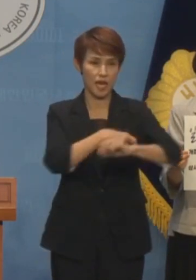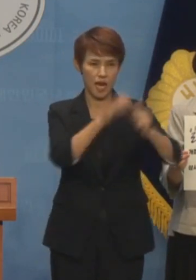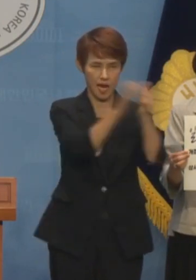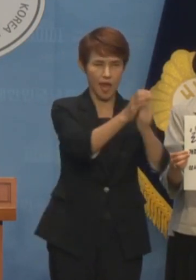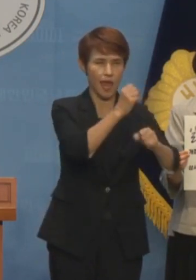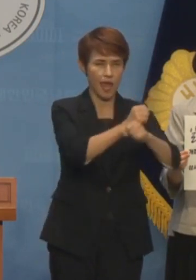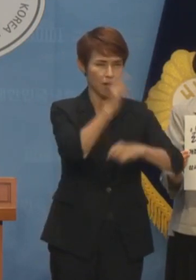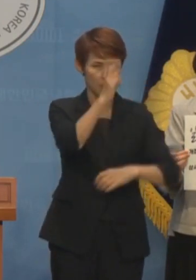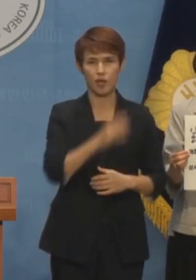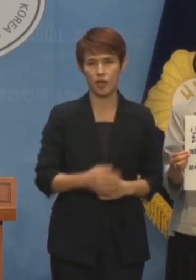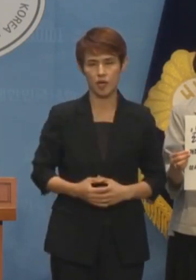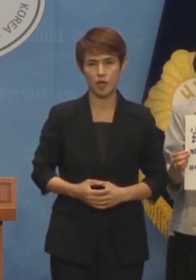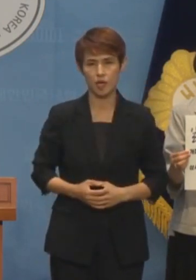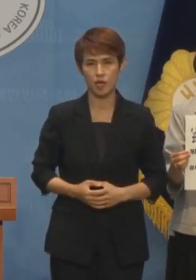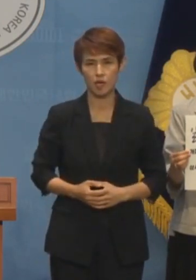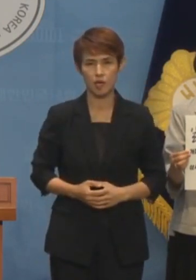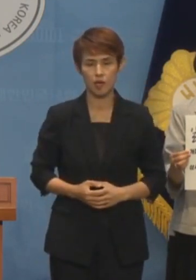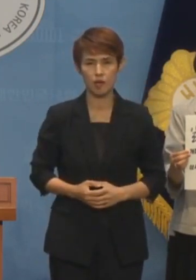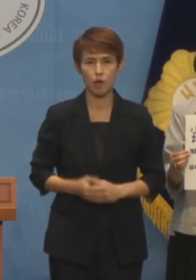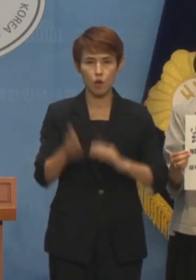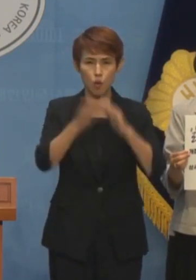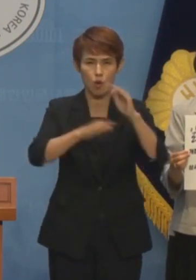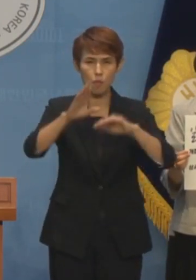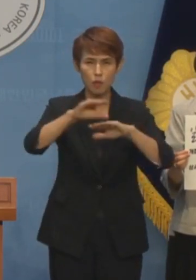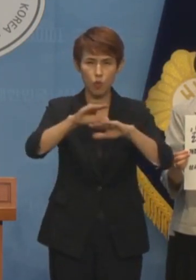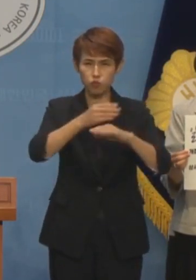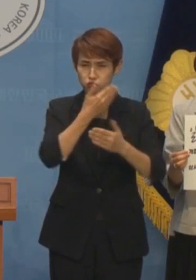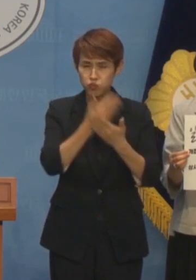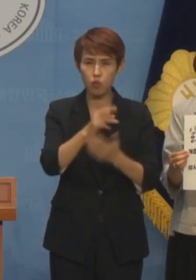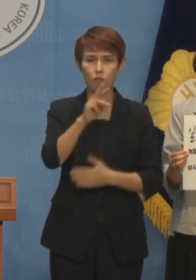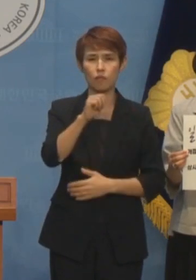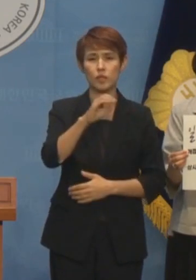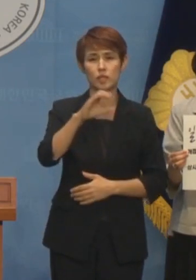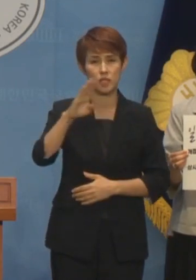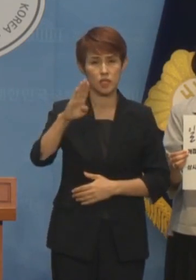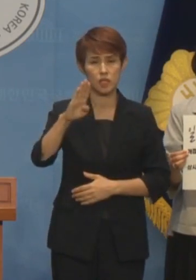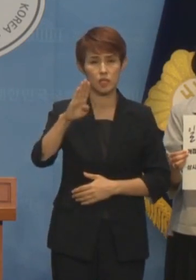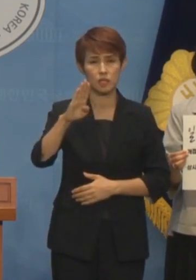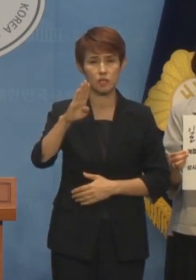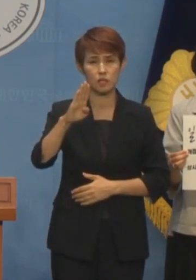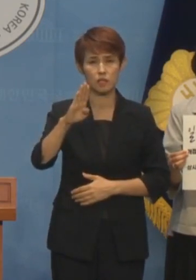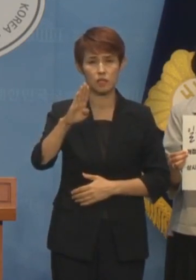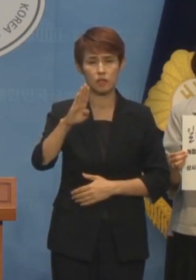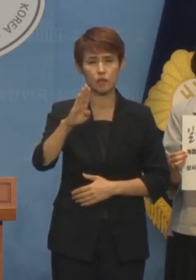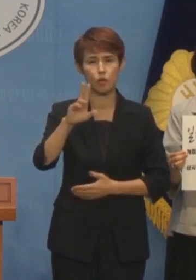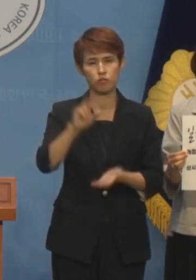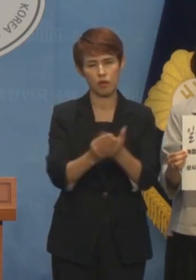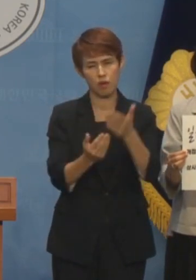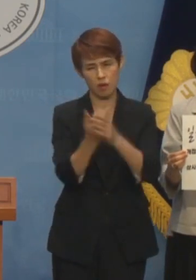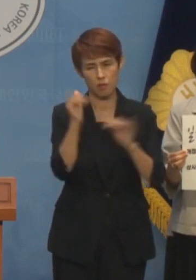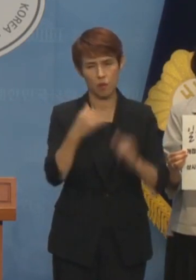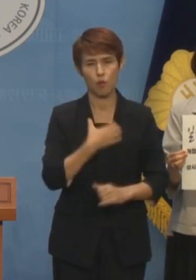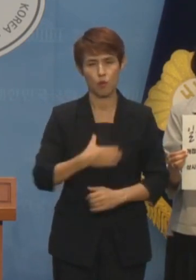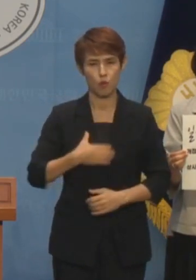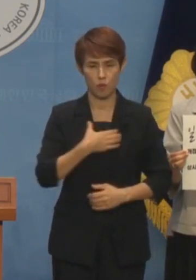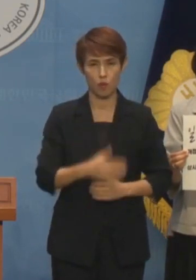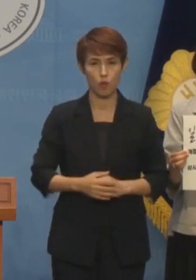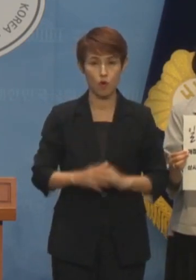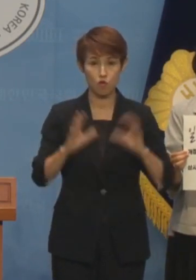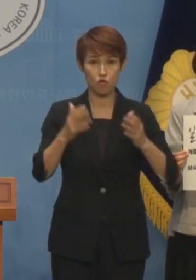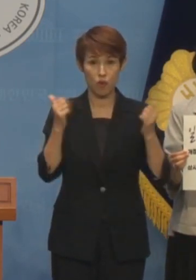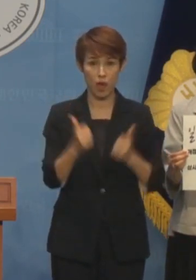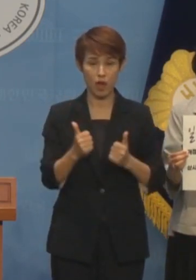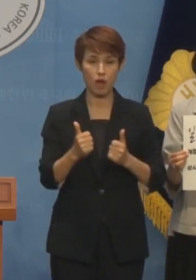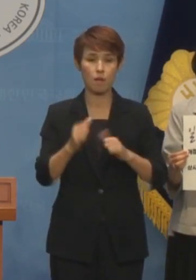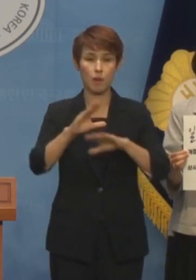분명합니다. 마지막 남은 공영방송의 보루 MBC마저 잃게 될 것입니다. 국회 과방위는 가만히 있을